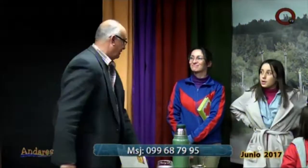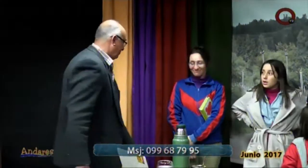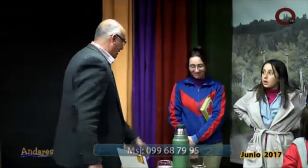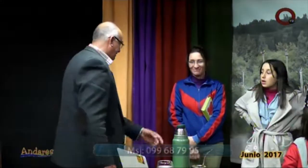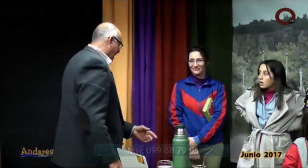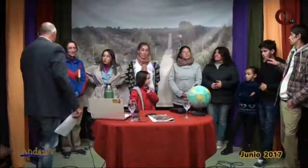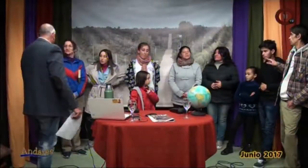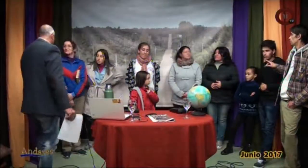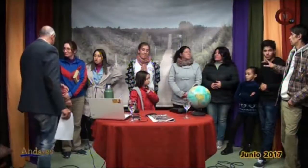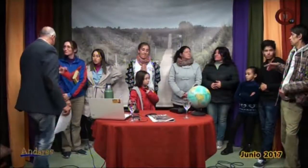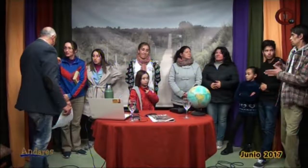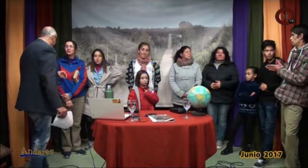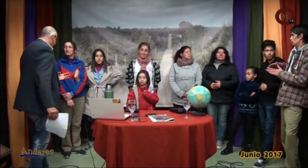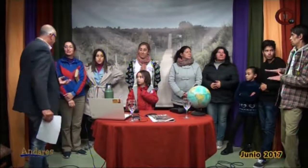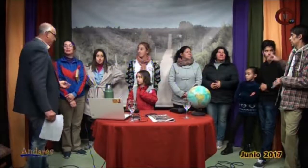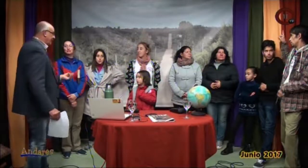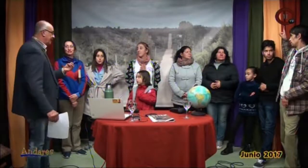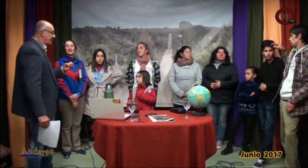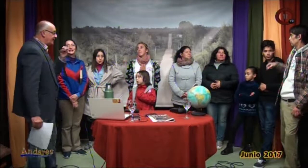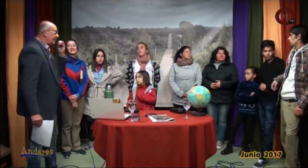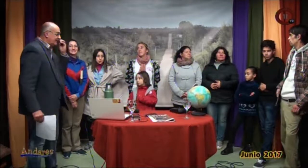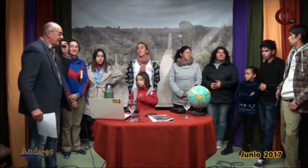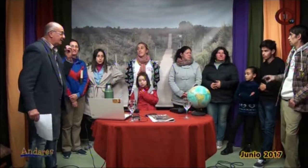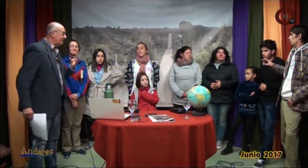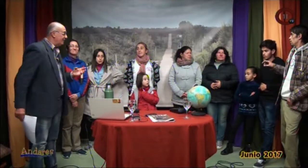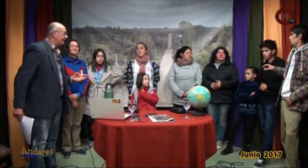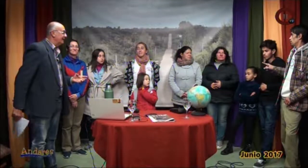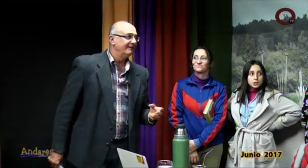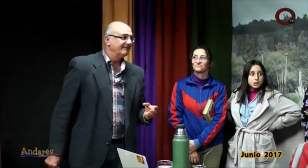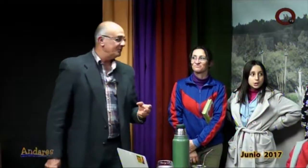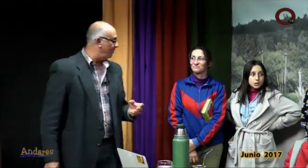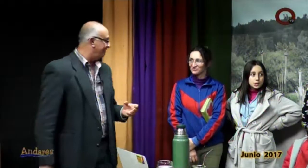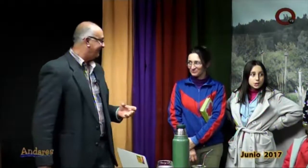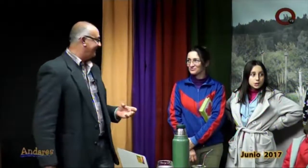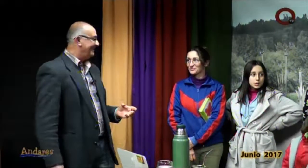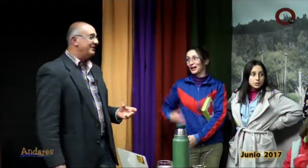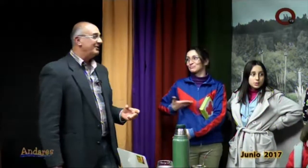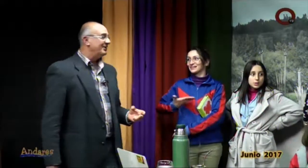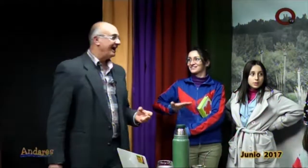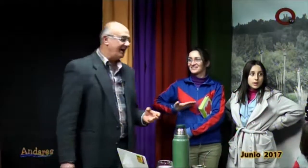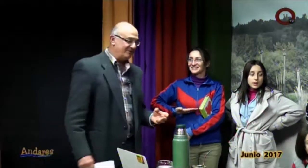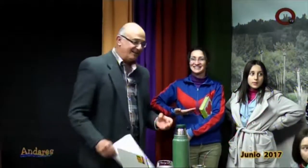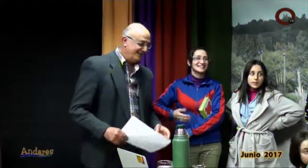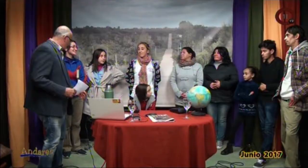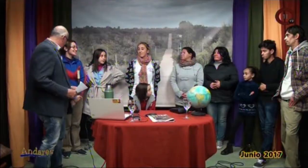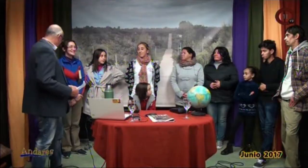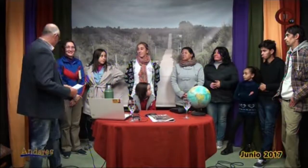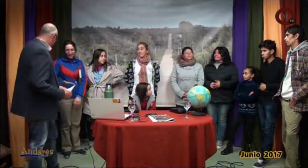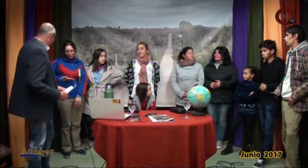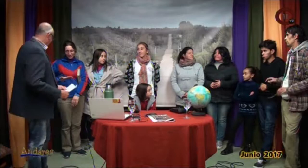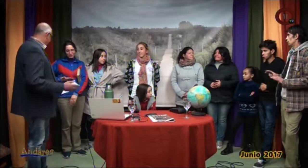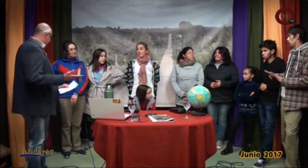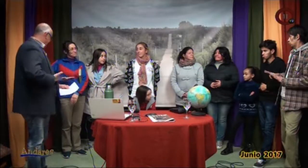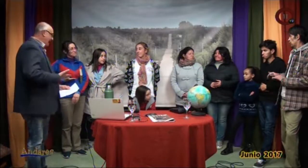frita Igual Algo para masticar Porque la seña de masticar También es válida ¿No? Hambre Hambre ¿Cómo es?